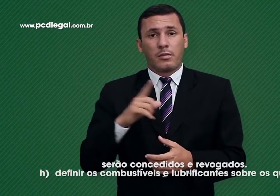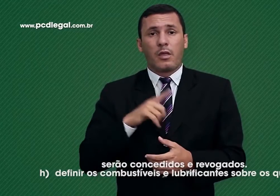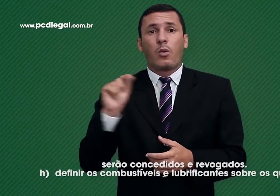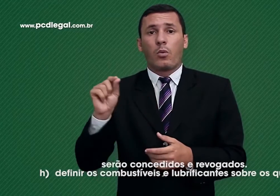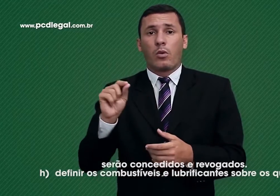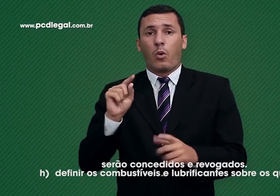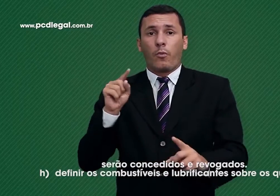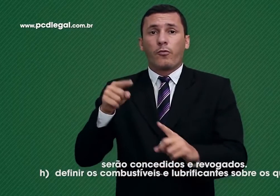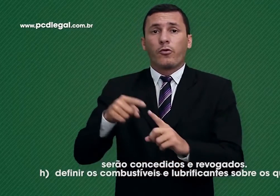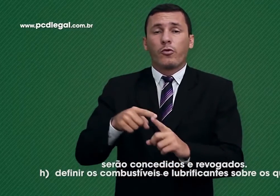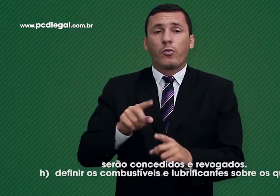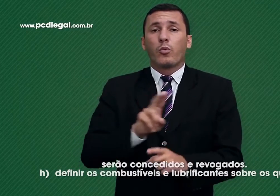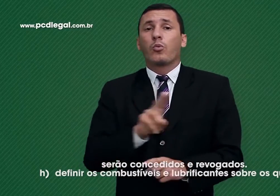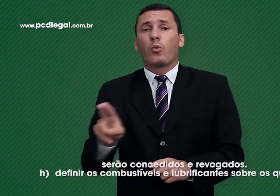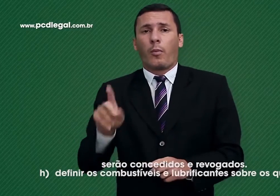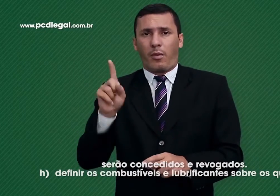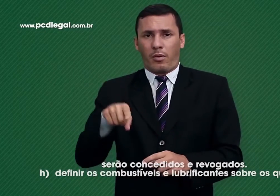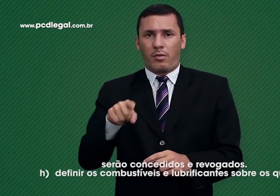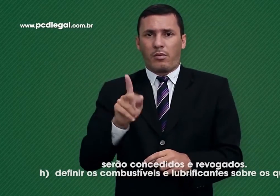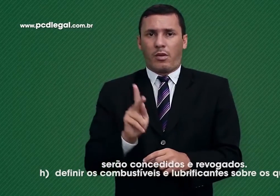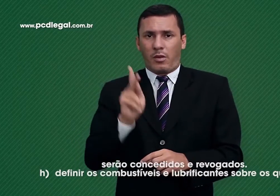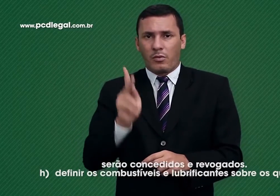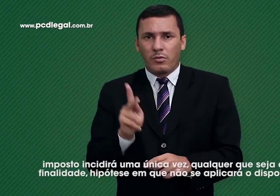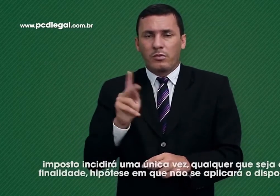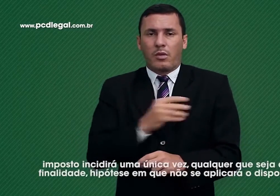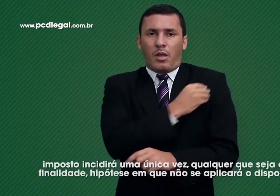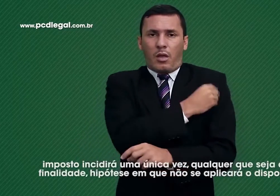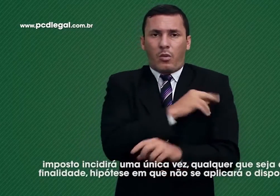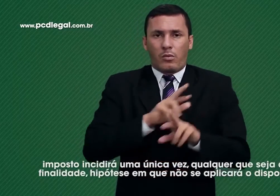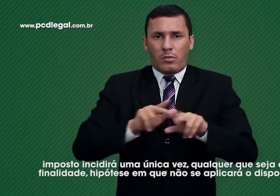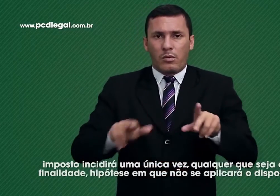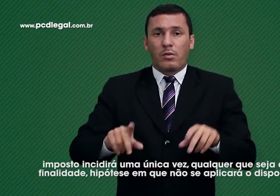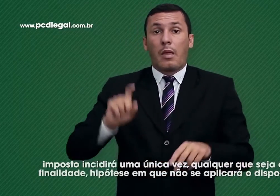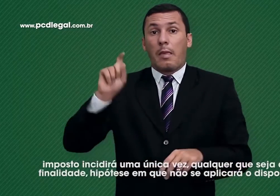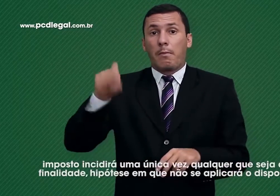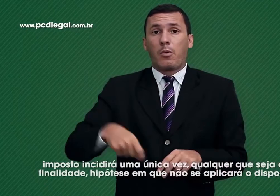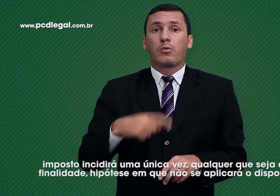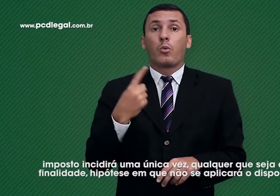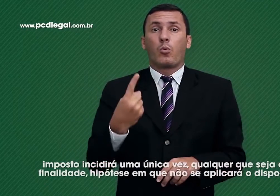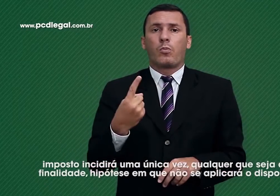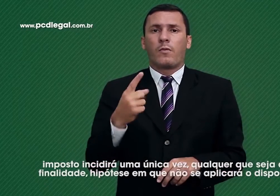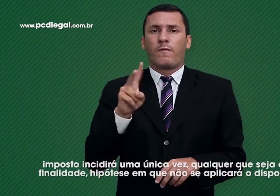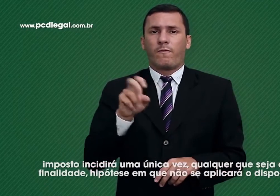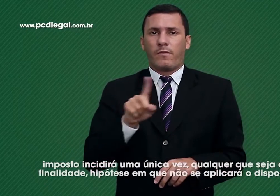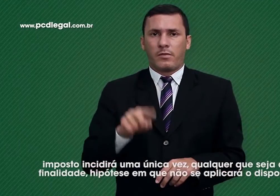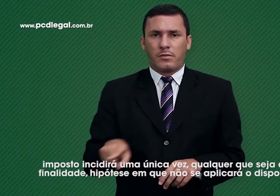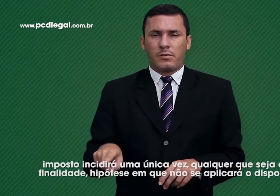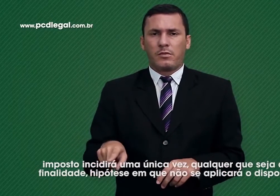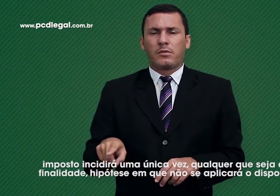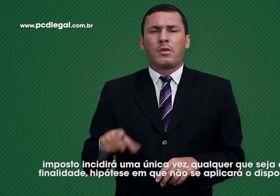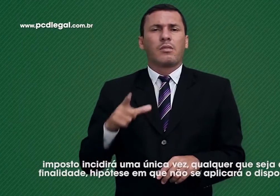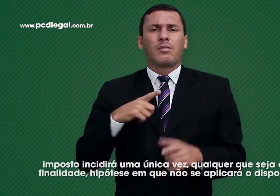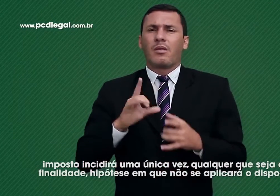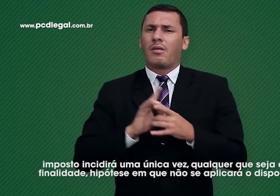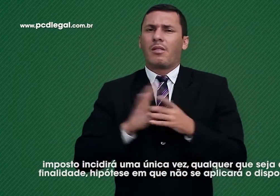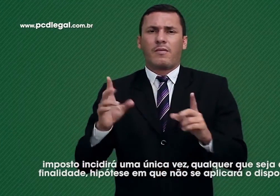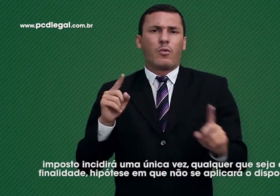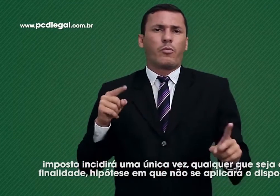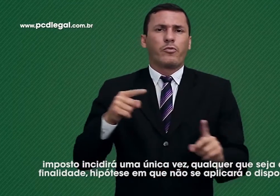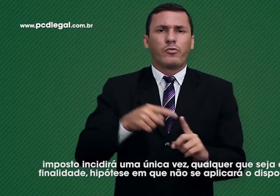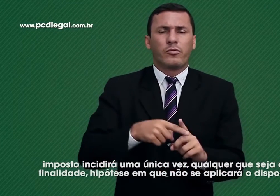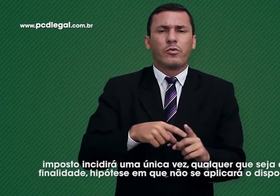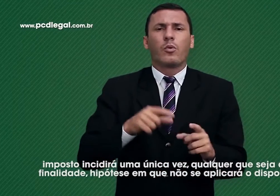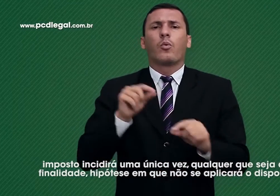os combustíveis e lubrificantes sobre os quais o imposto incidirá uma única vez, qualquer que seja a